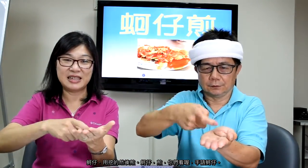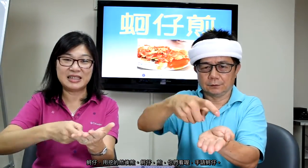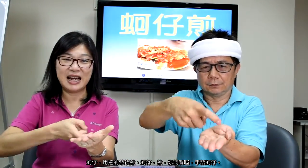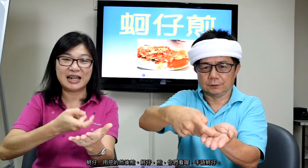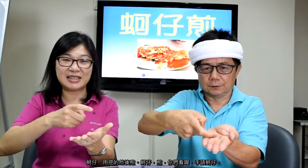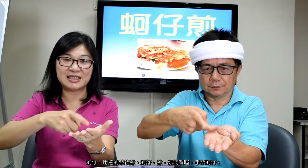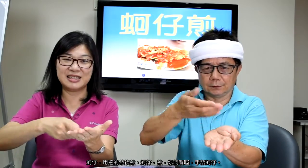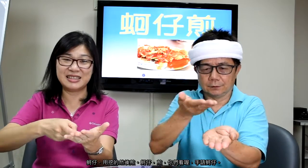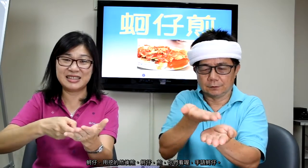蚵仔